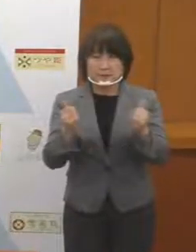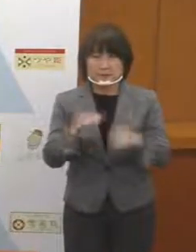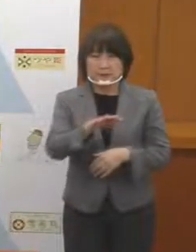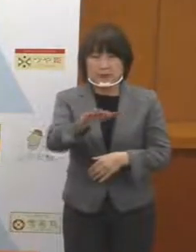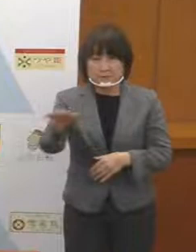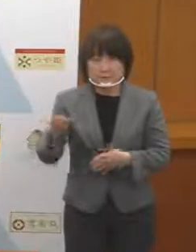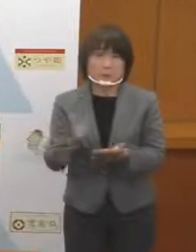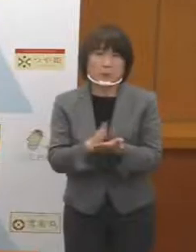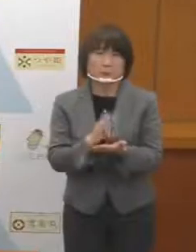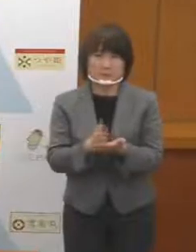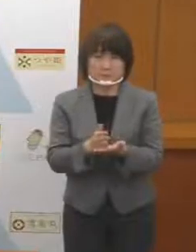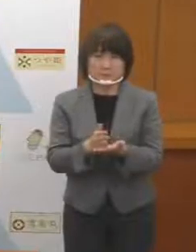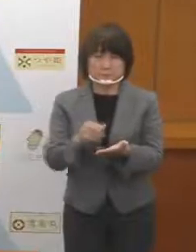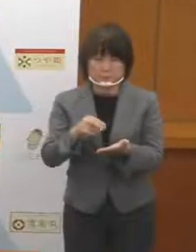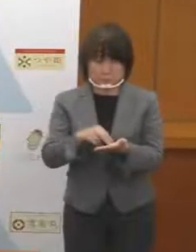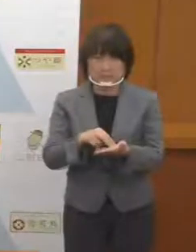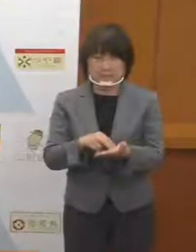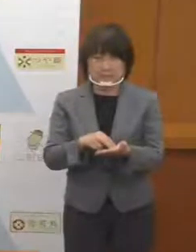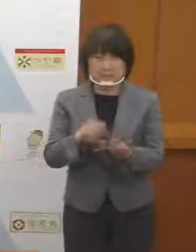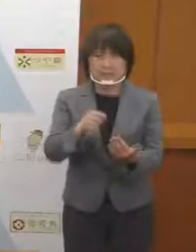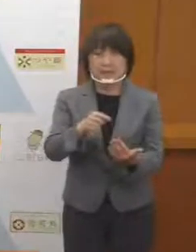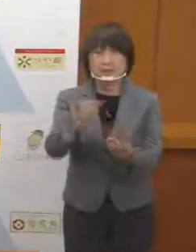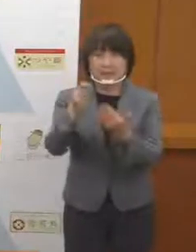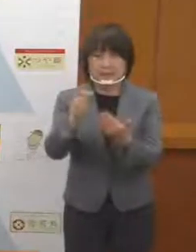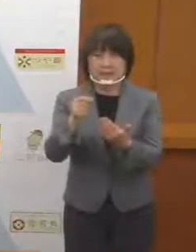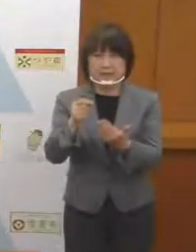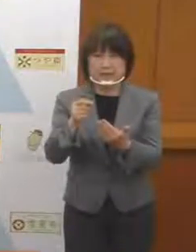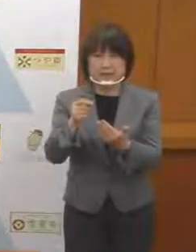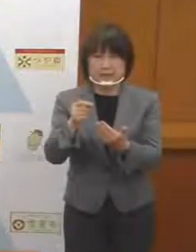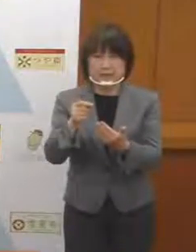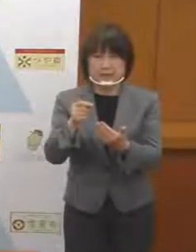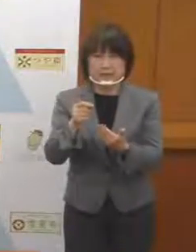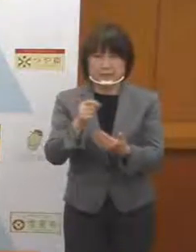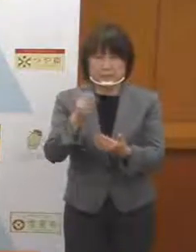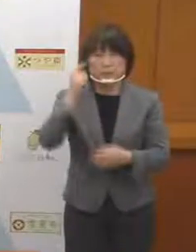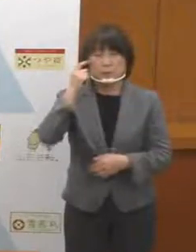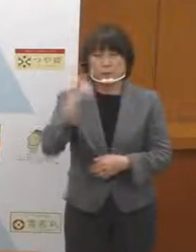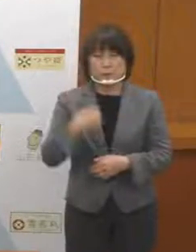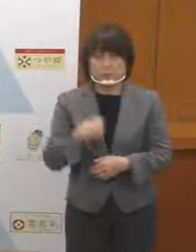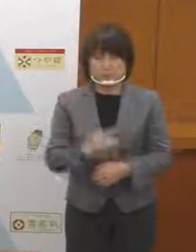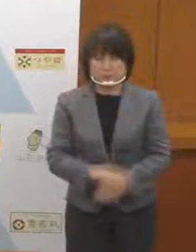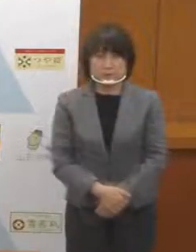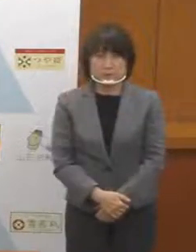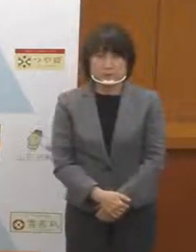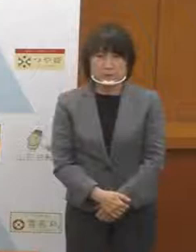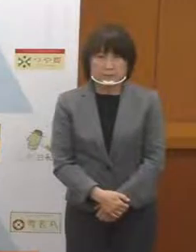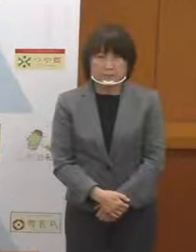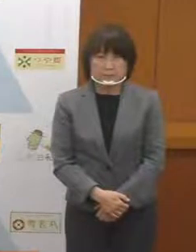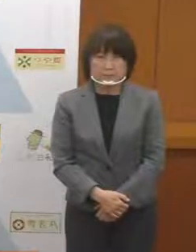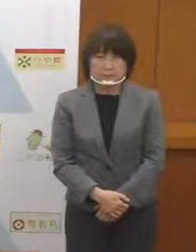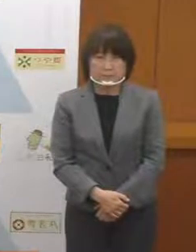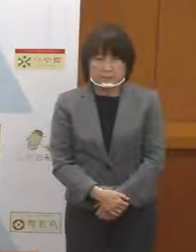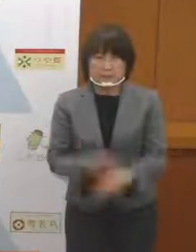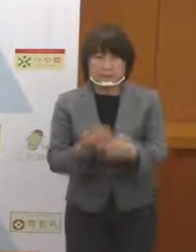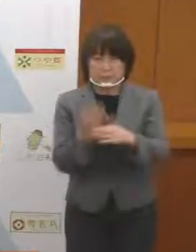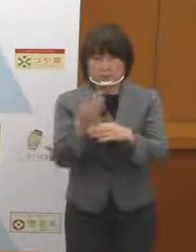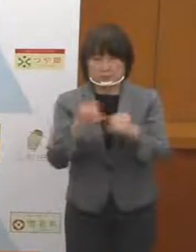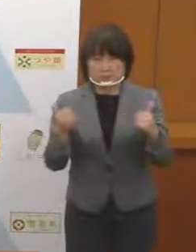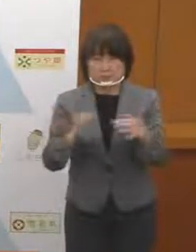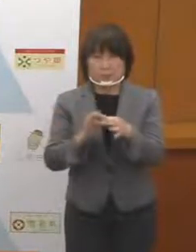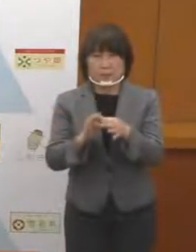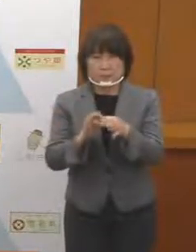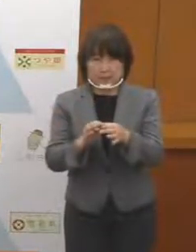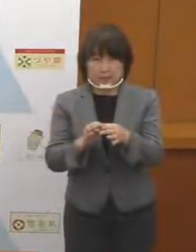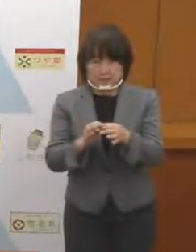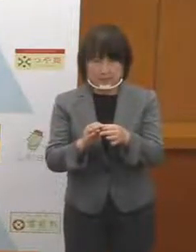様のご判断として選ばれた選出されたというふうに思っておりますまた当選者との連携